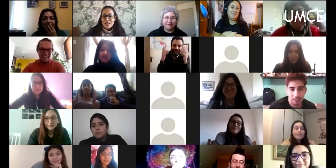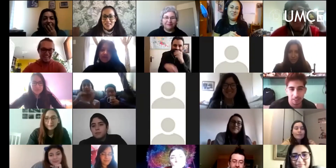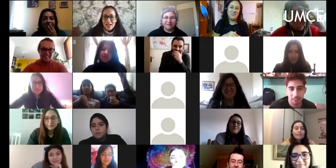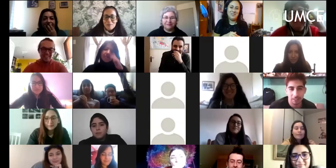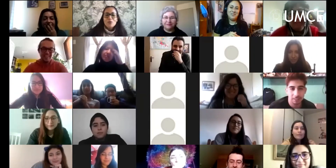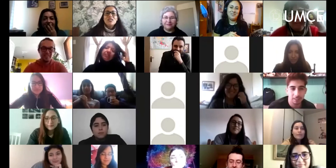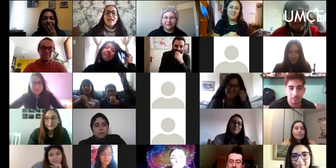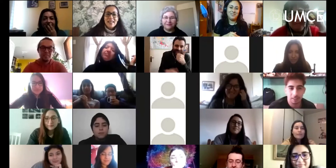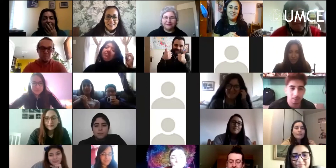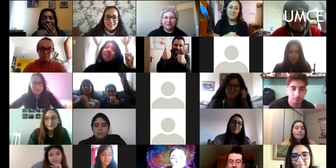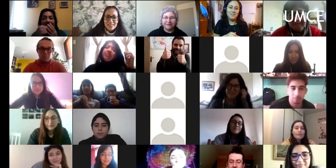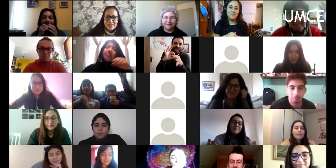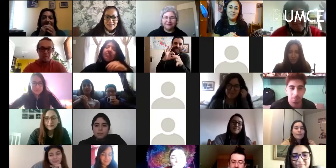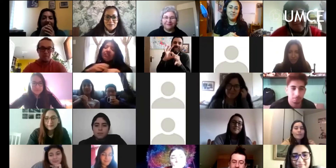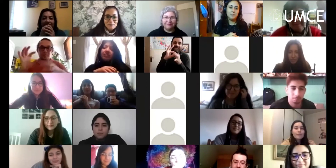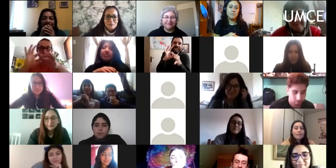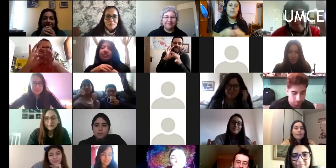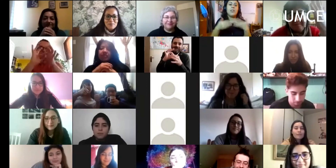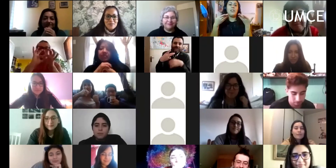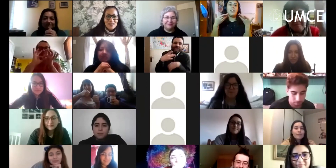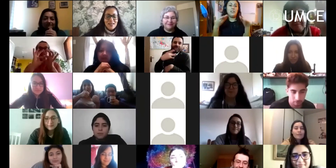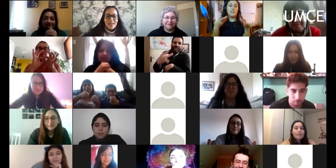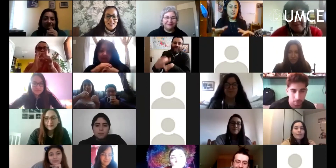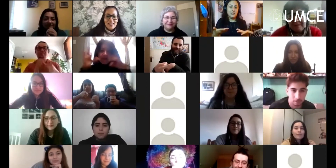Eso sería. Muchas gracias.